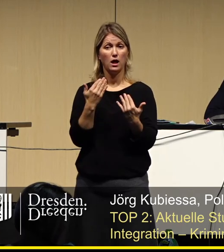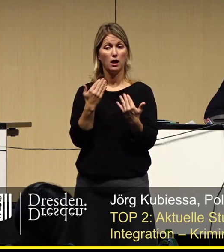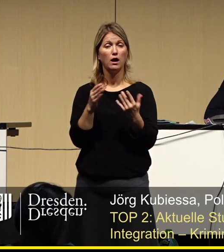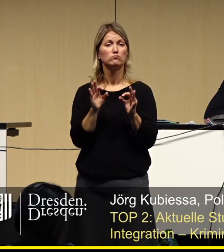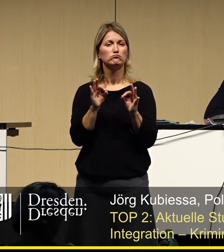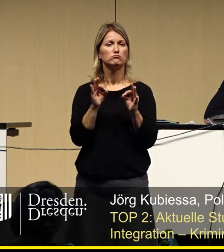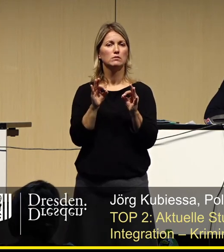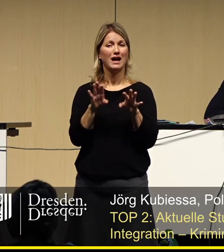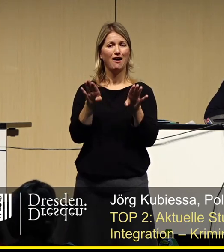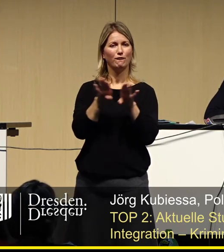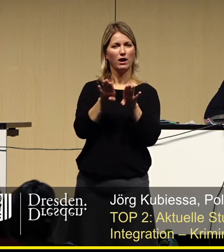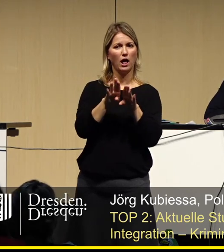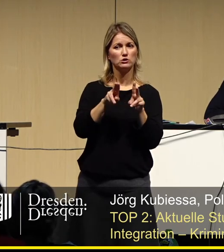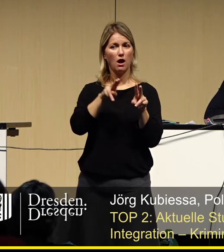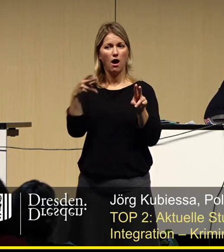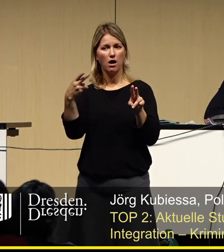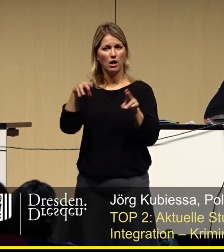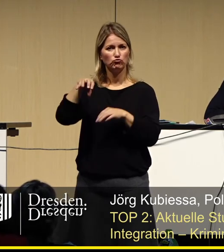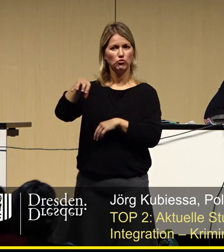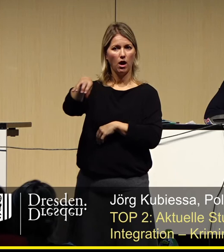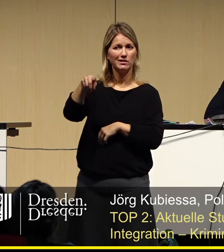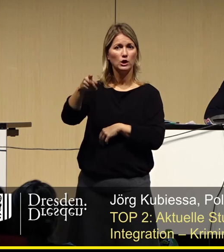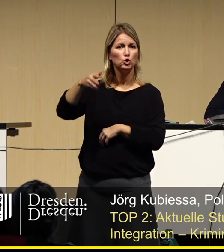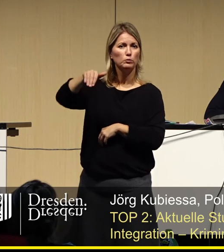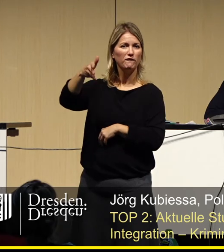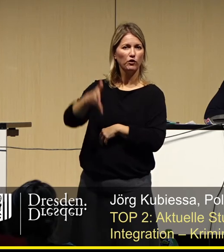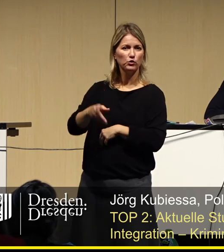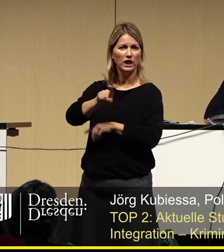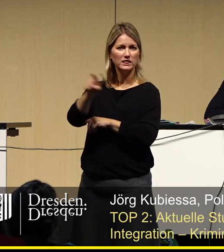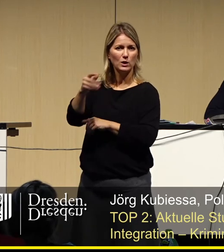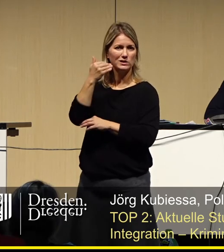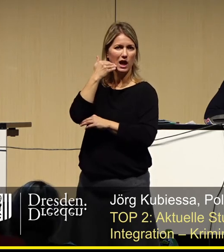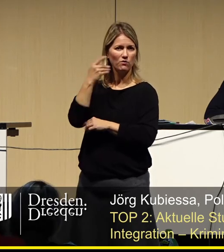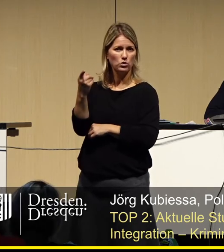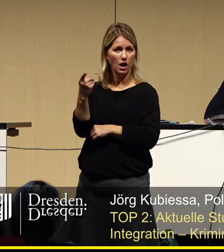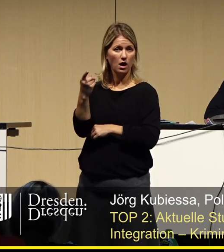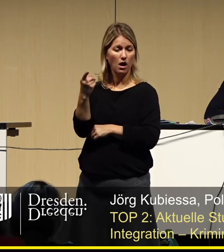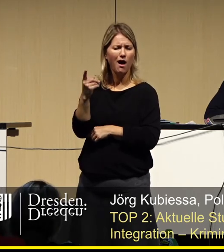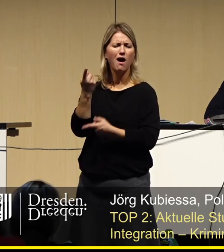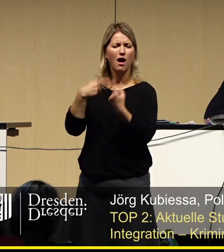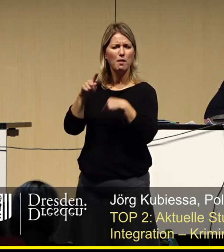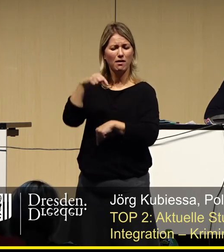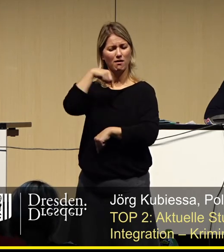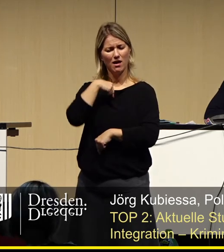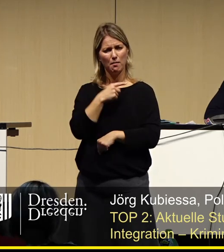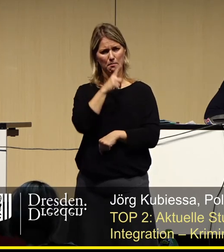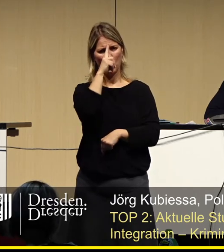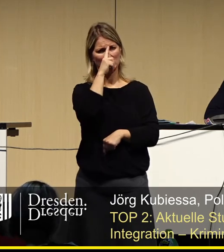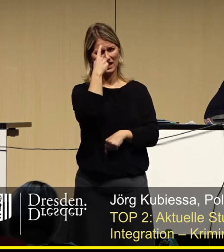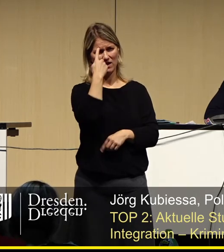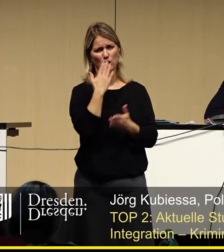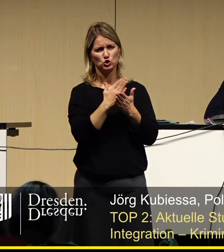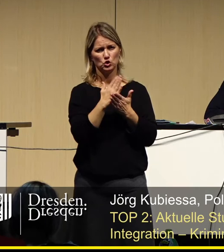Vergleich zu den 500.000er Städte dastehen. Gleichwohl ist uns als Polizei bewusst, dass das